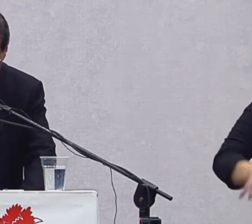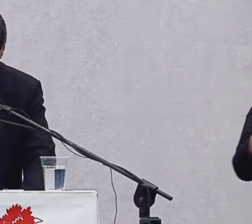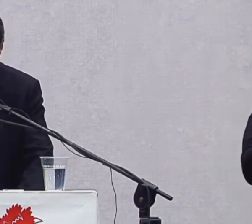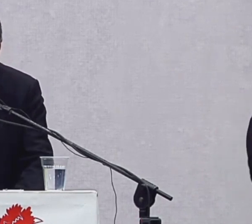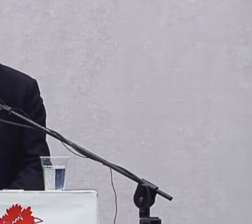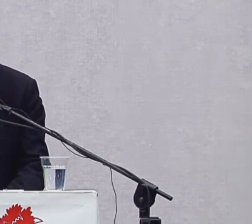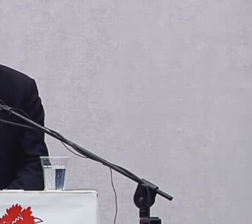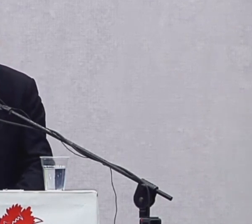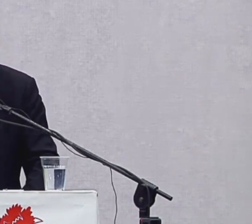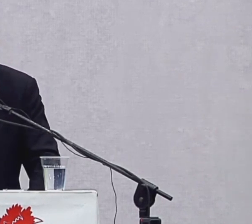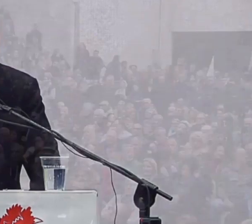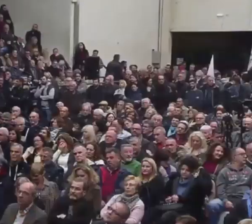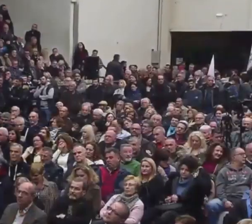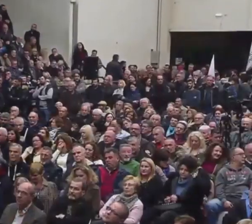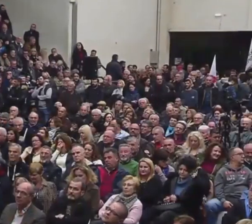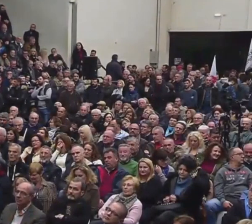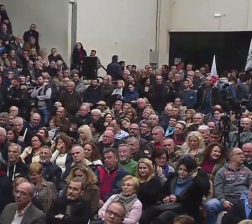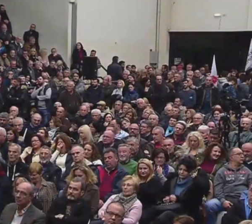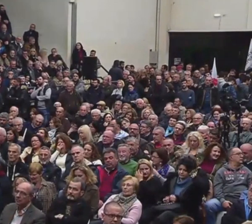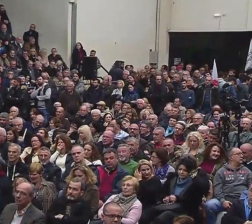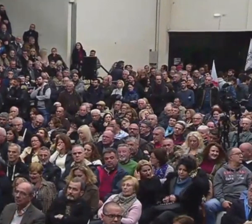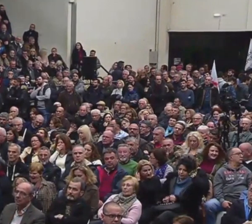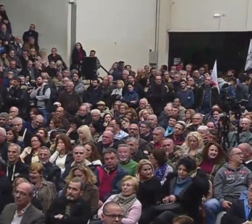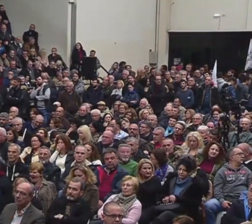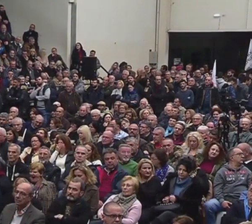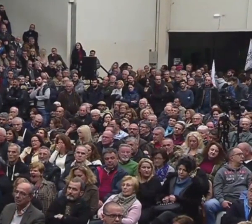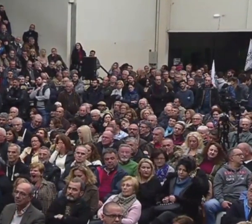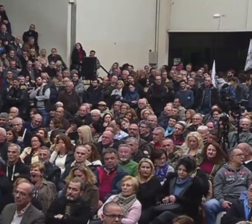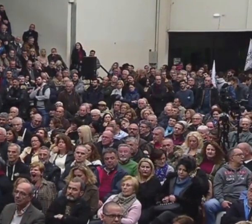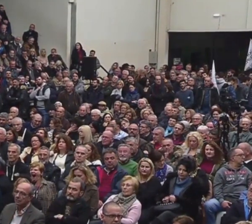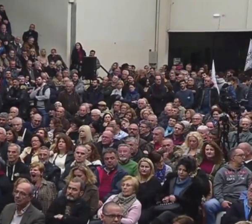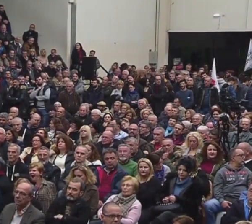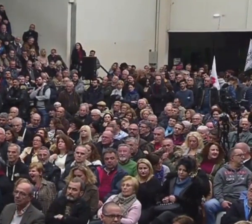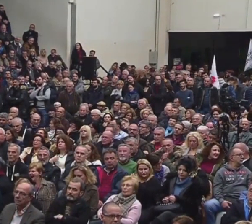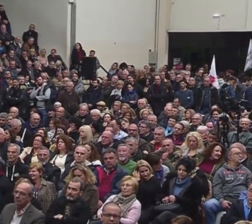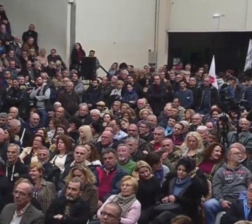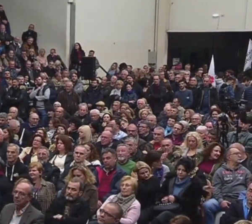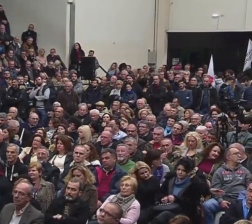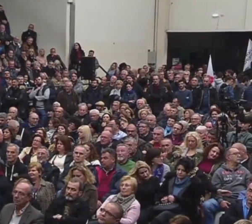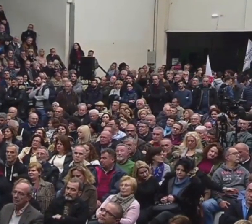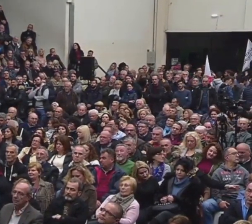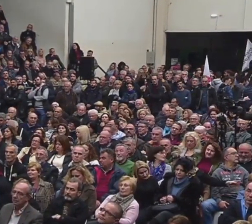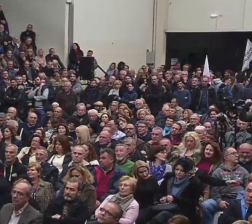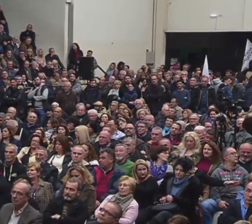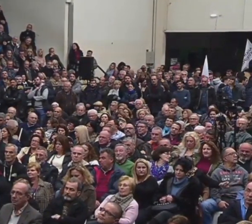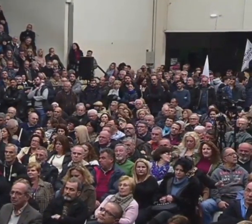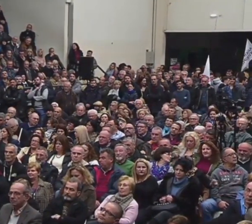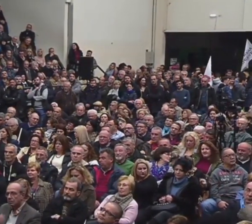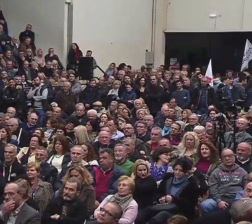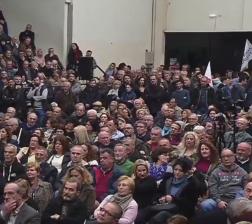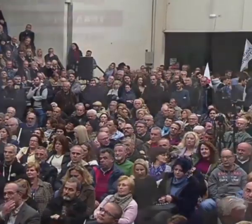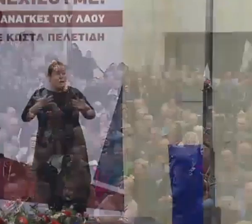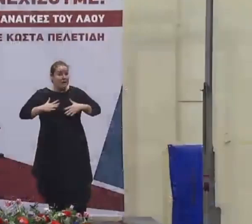ειδικούς φόρους για το φυσικό αέριο. Γι' αυτό αγωνιζόμαστε η διαχείριση του να γίνεται από έναν ενιαίο αποκλειστικά κρατικό